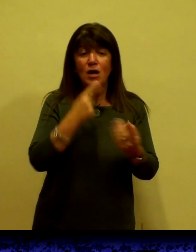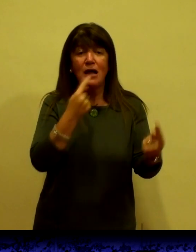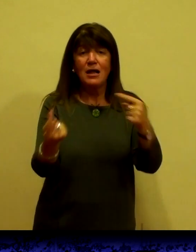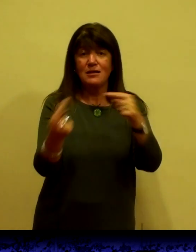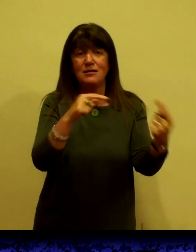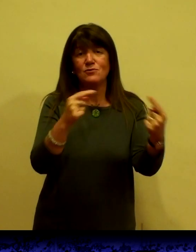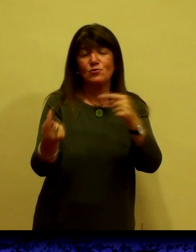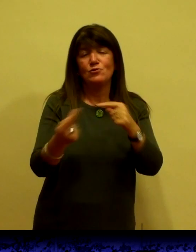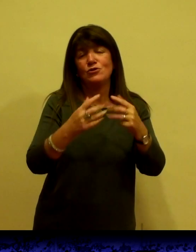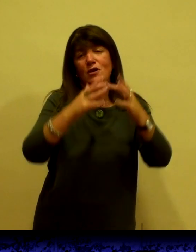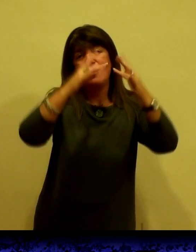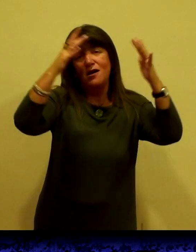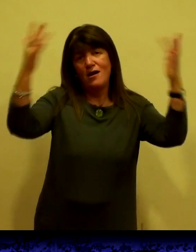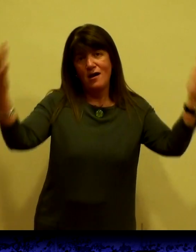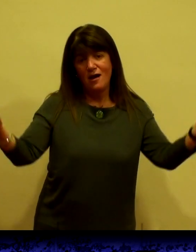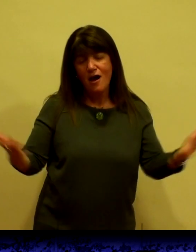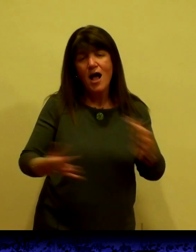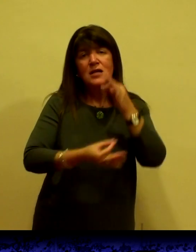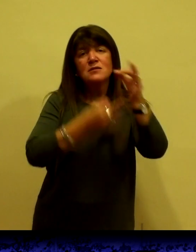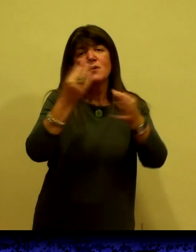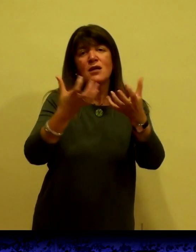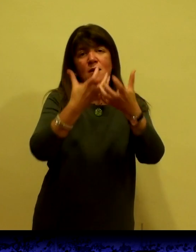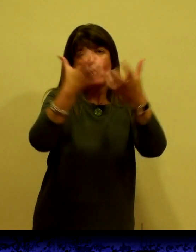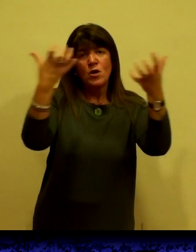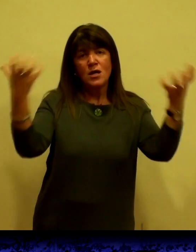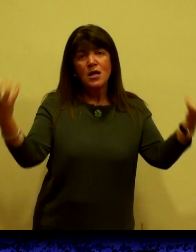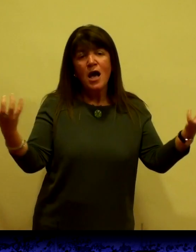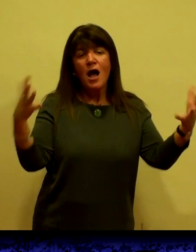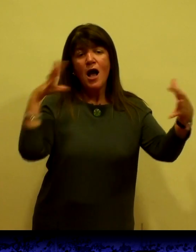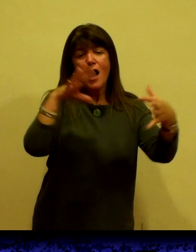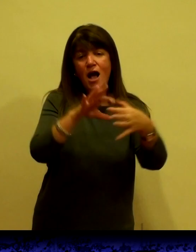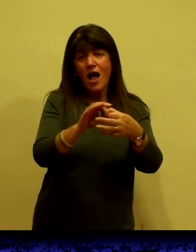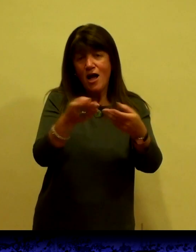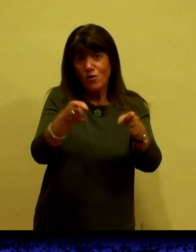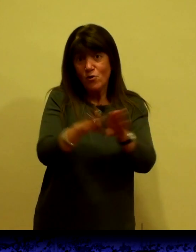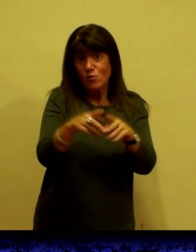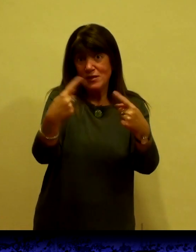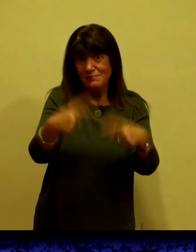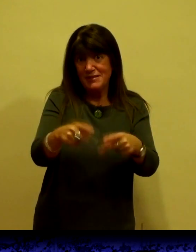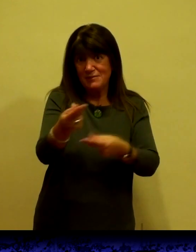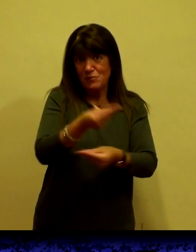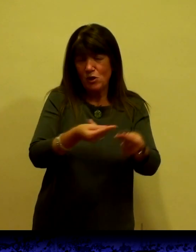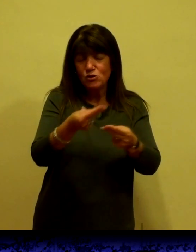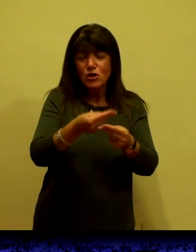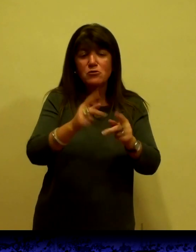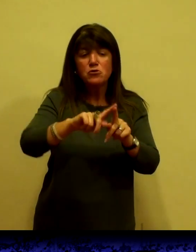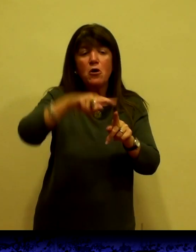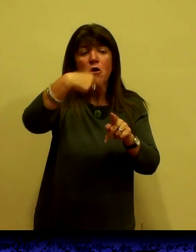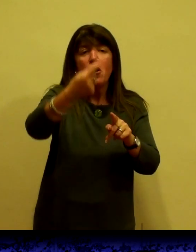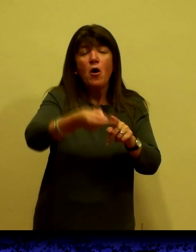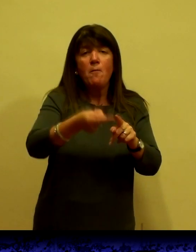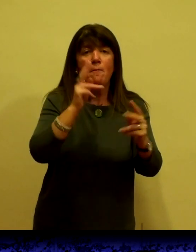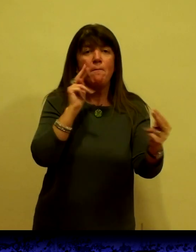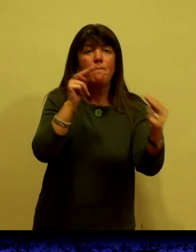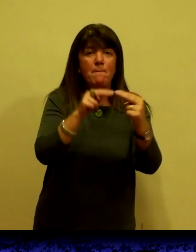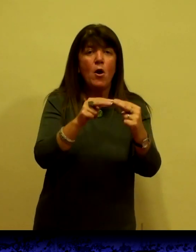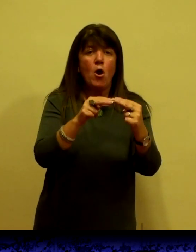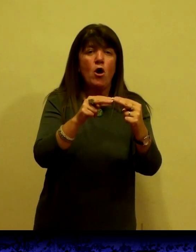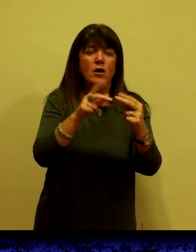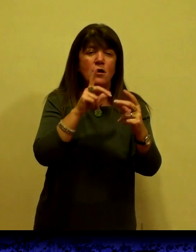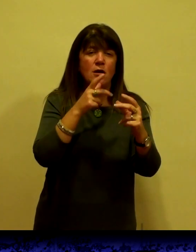internazionale che chiuderà il progetto. Beh, ma ne parleremo nella prossima parte di puntata in modo molto